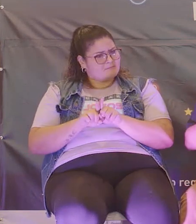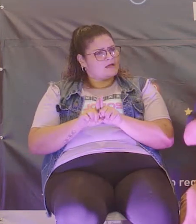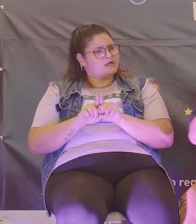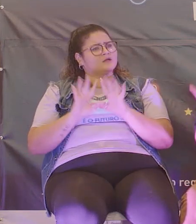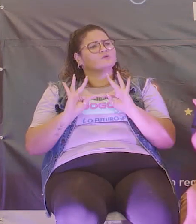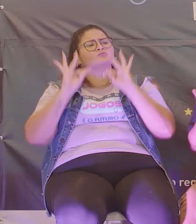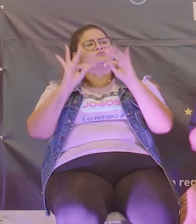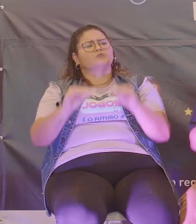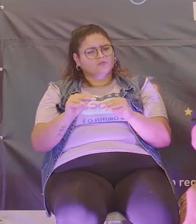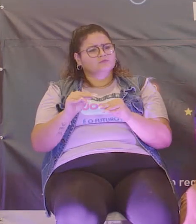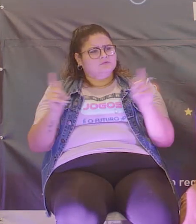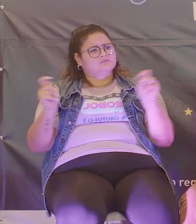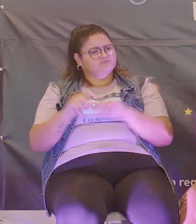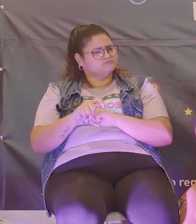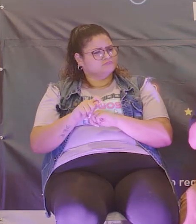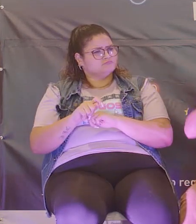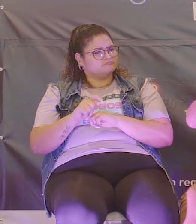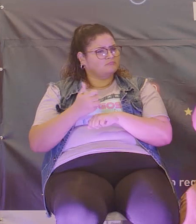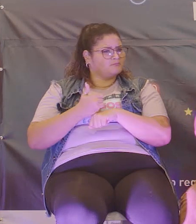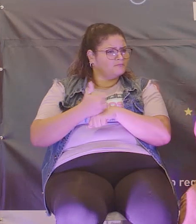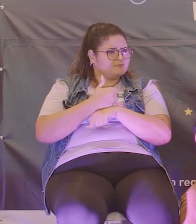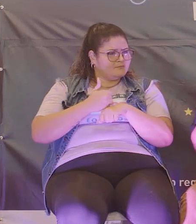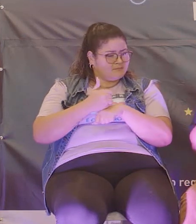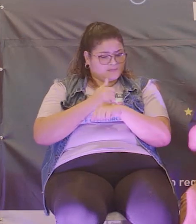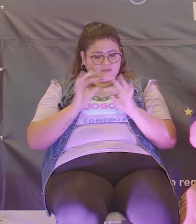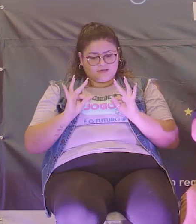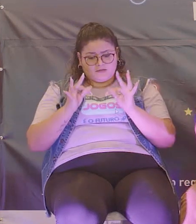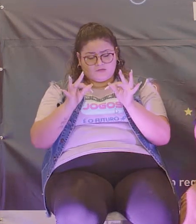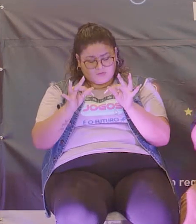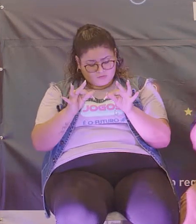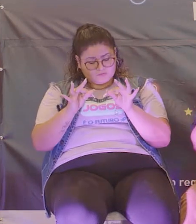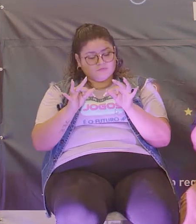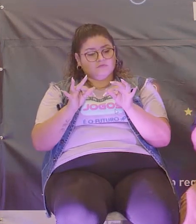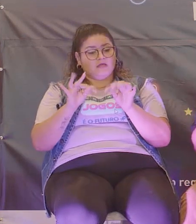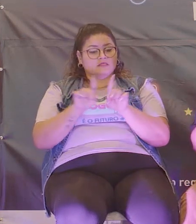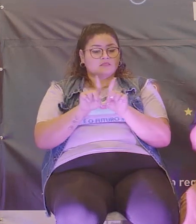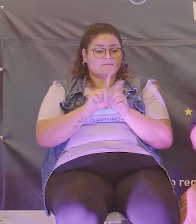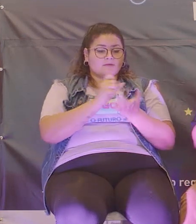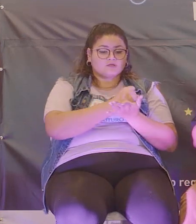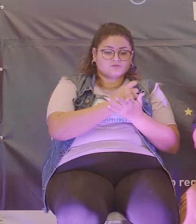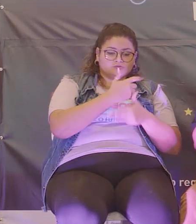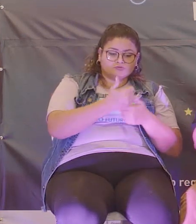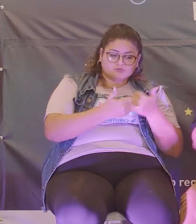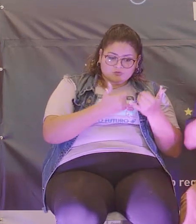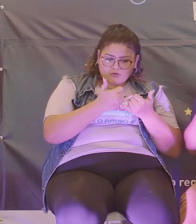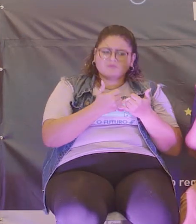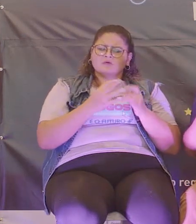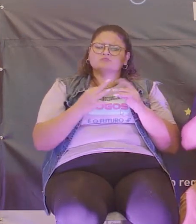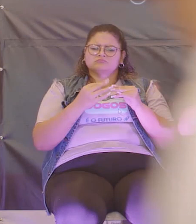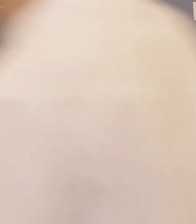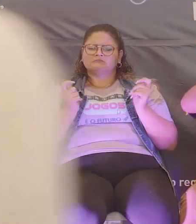vai ser tão... que a profissão de tecnologia e de jogos como um todo vai ser tão comum quanto a gente